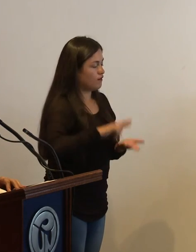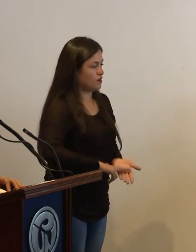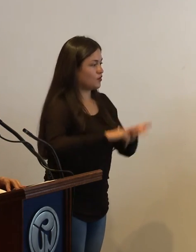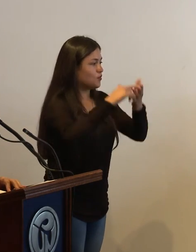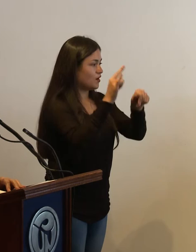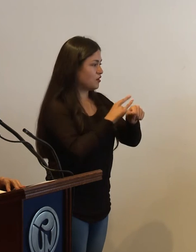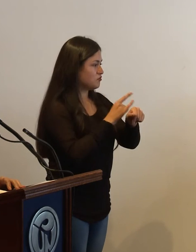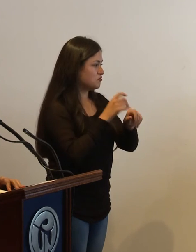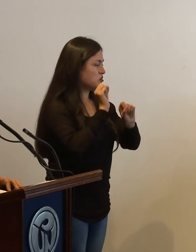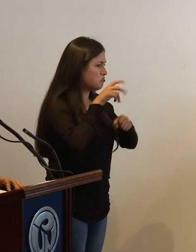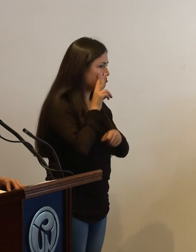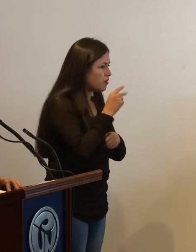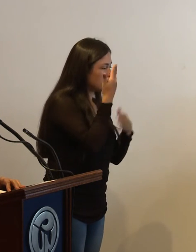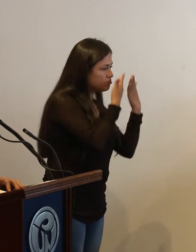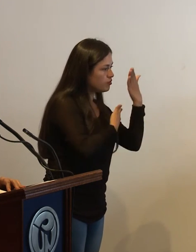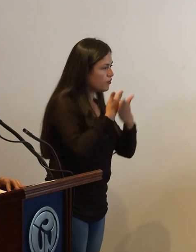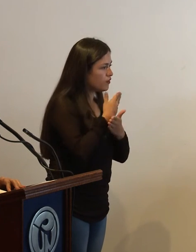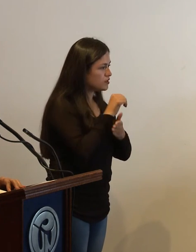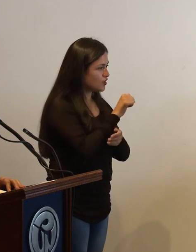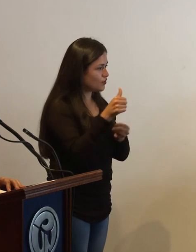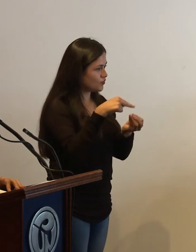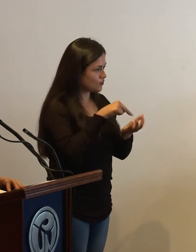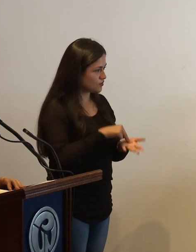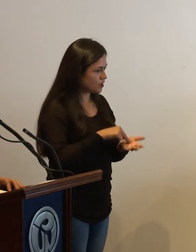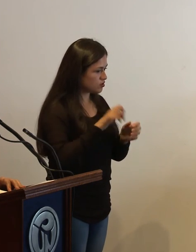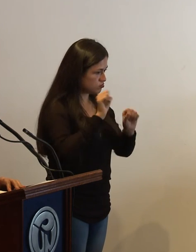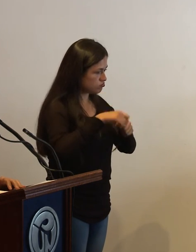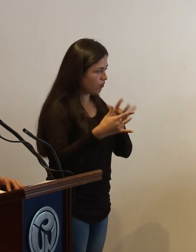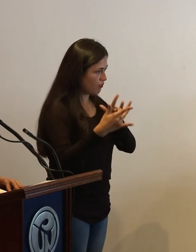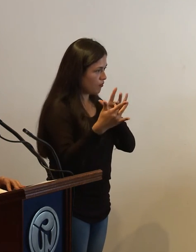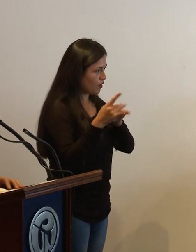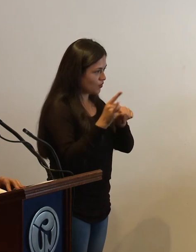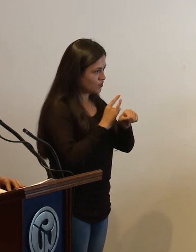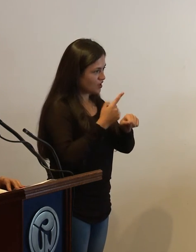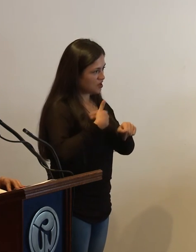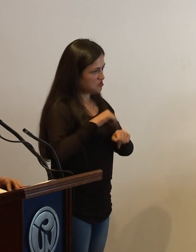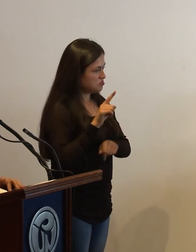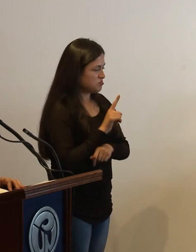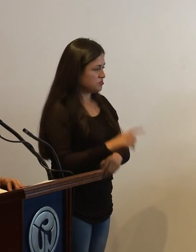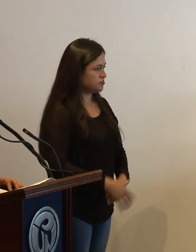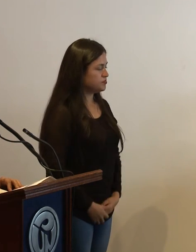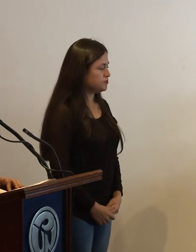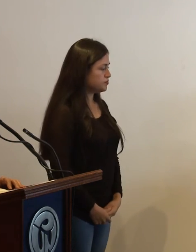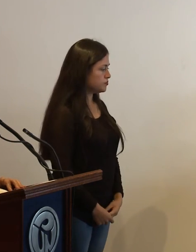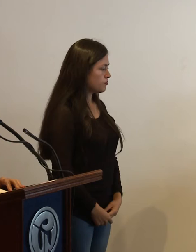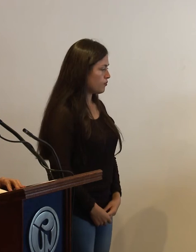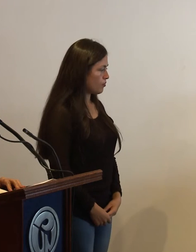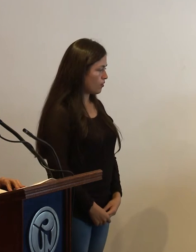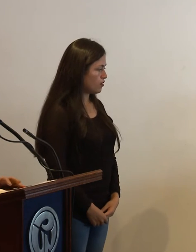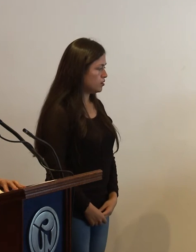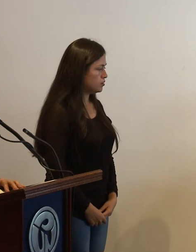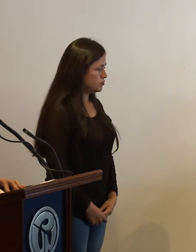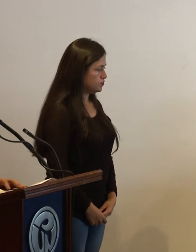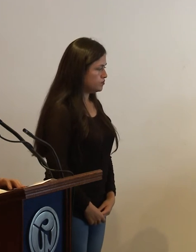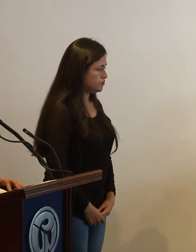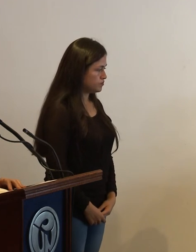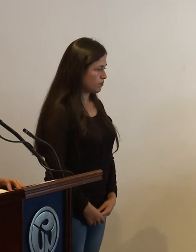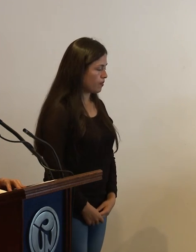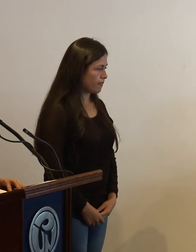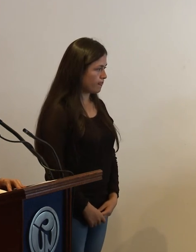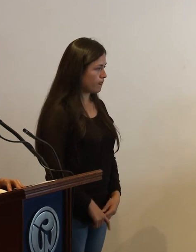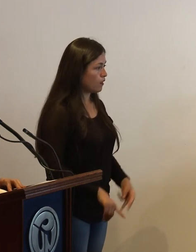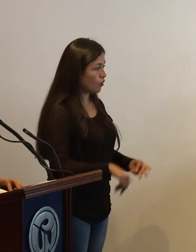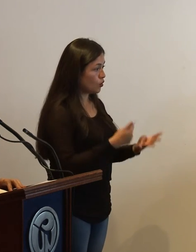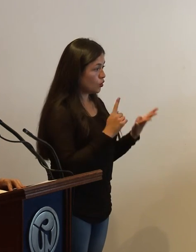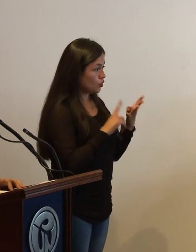si, digamos, en otros contextos universitarios se puede dar. El tema de la